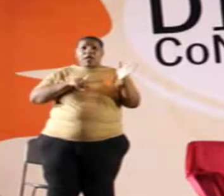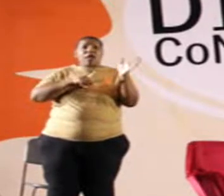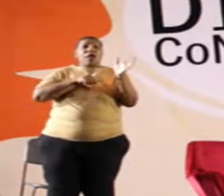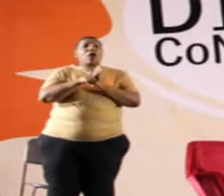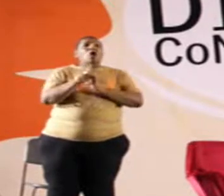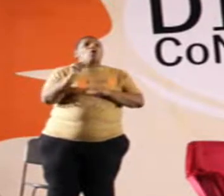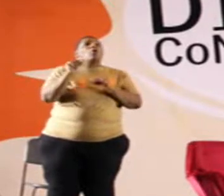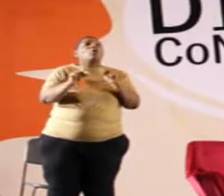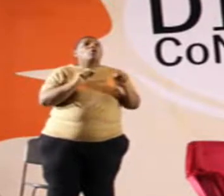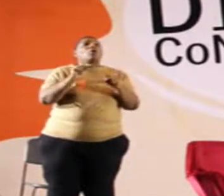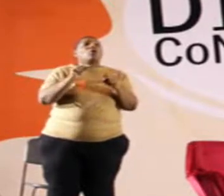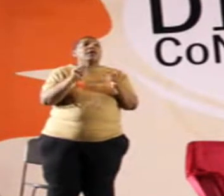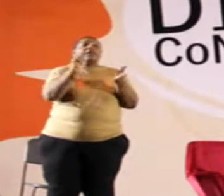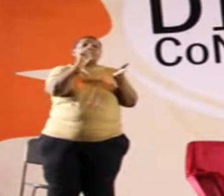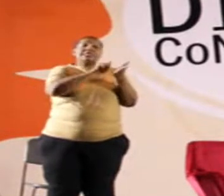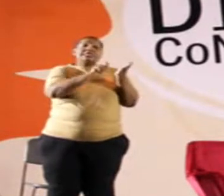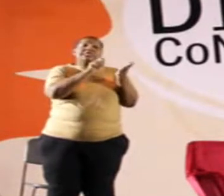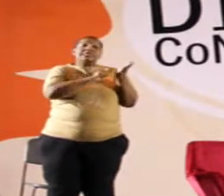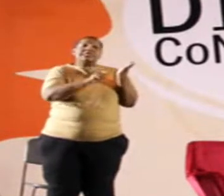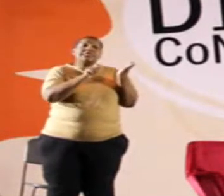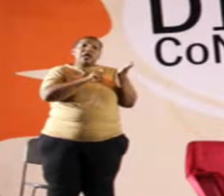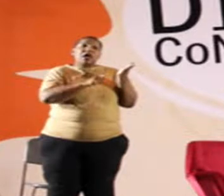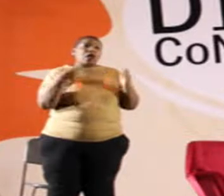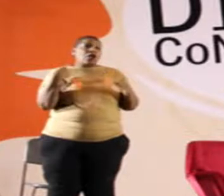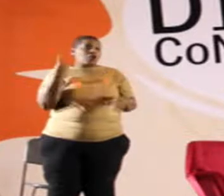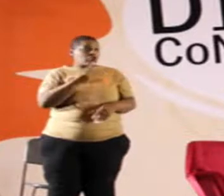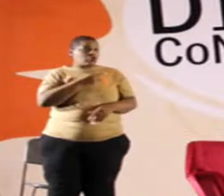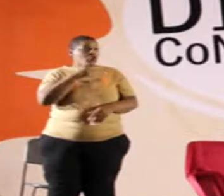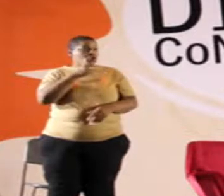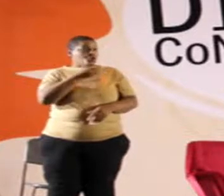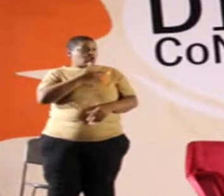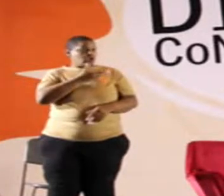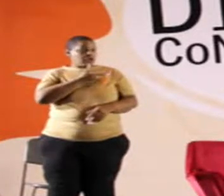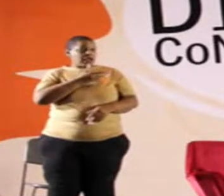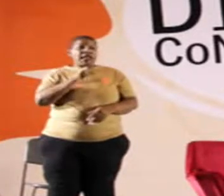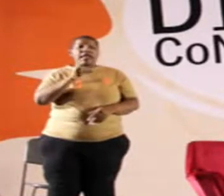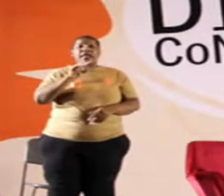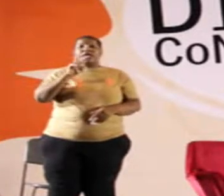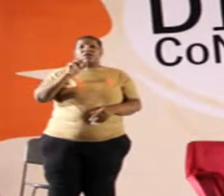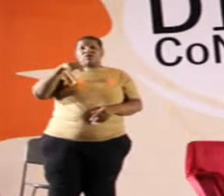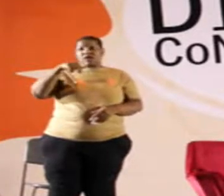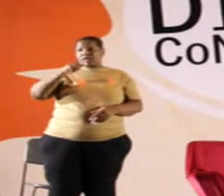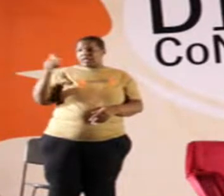deverão ser feitas por escrito. Nossas colaboradoras Ivana e Andressa